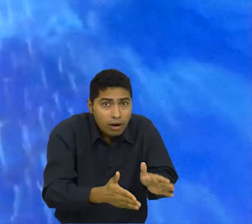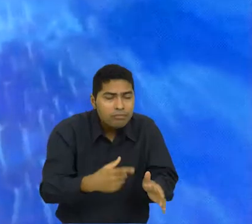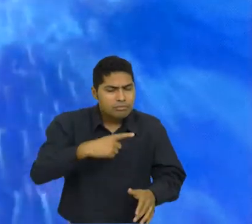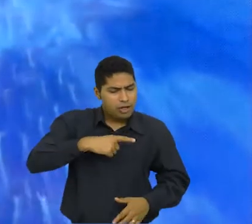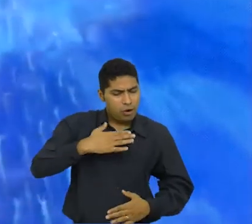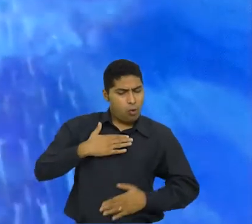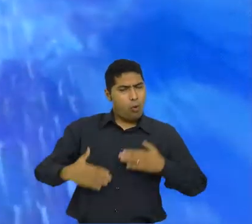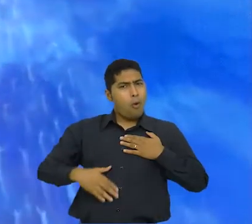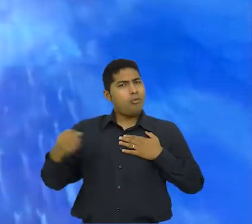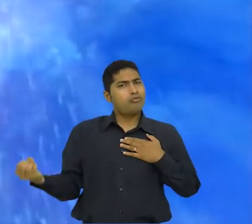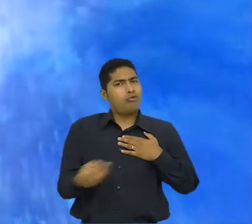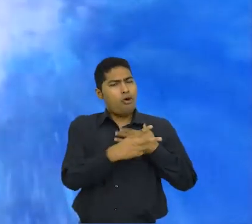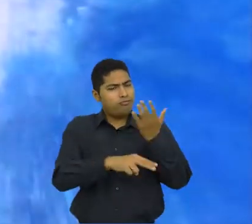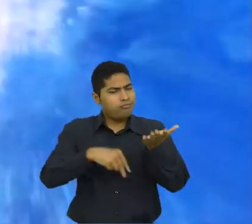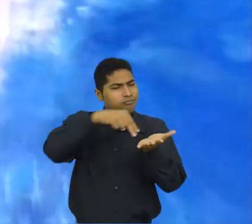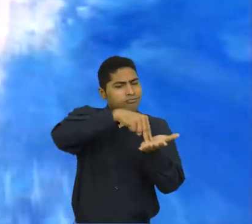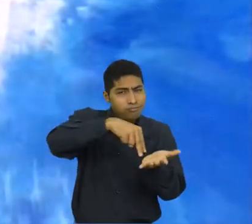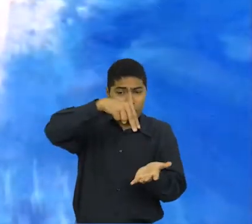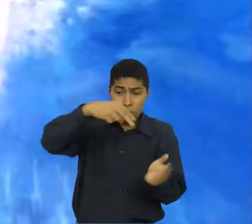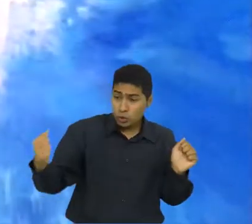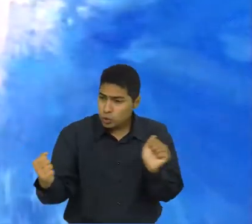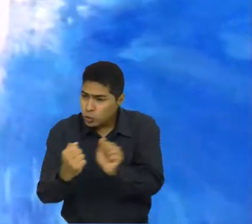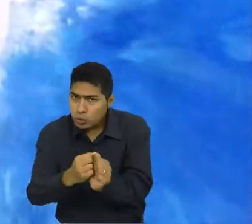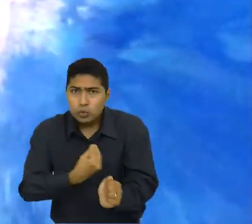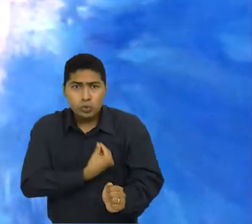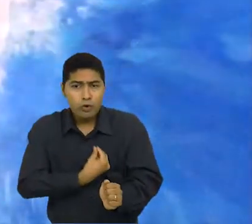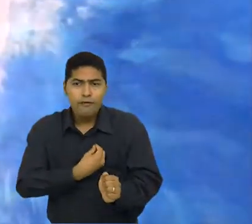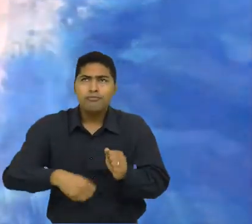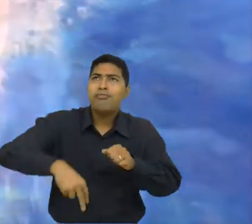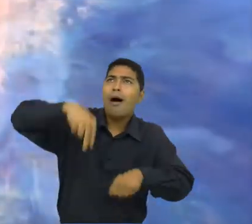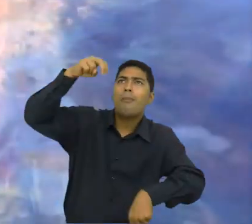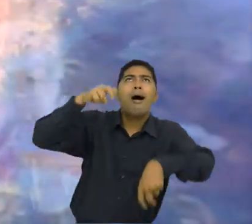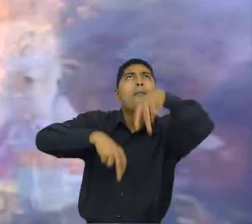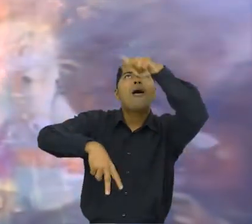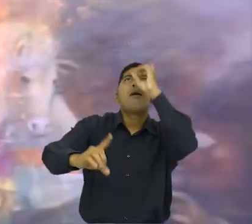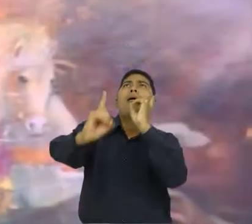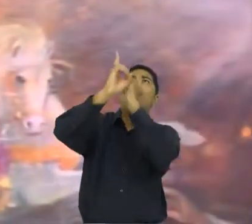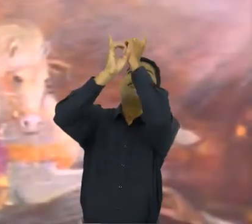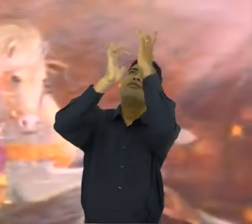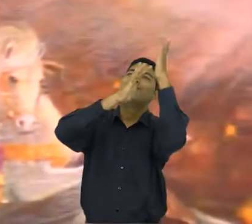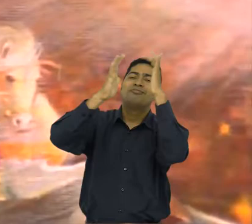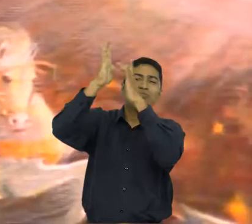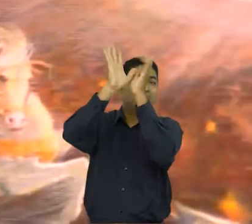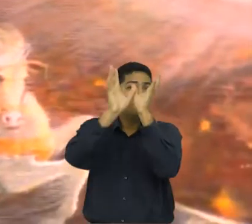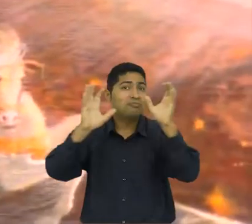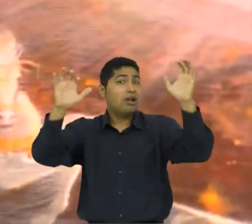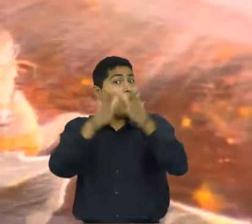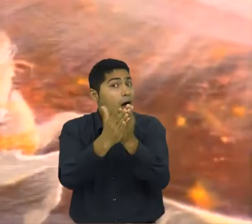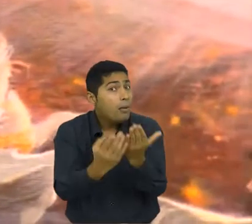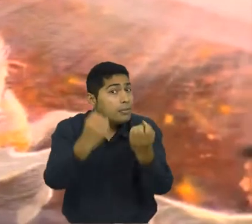e se juntarão aos que ainda vivem, e todos subirão para se encontrarem com Jesus nas nuvens. A Bíblia diz ainda que os céus